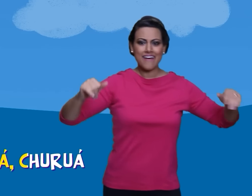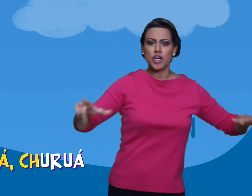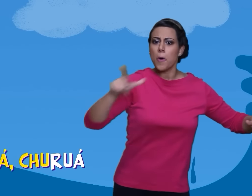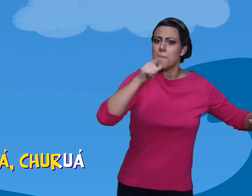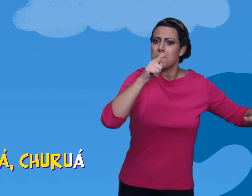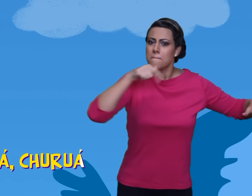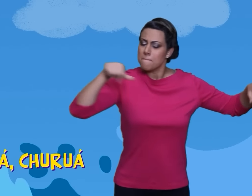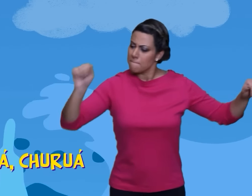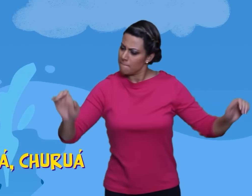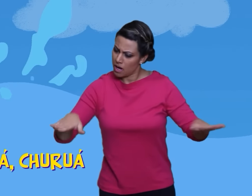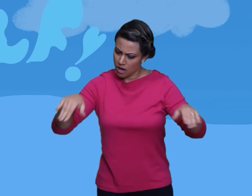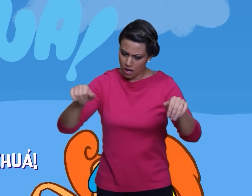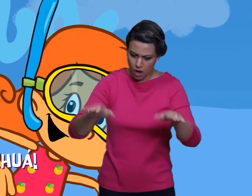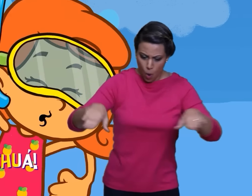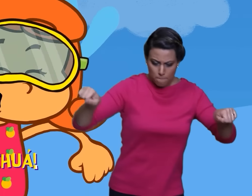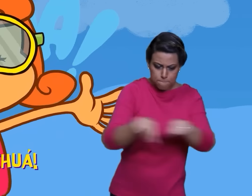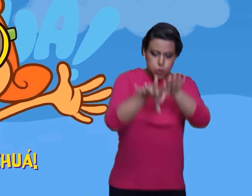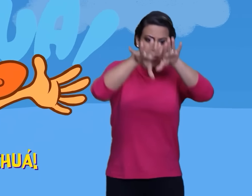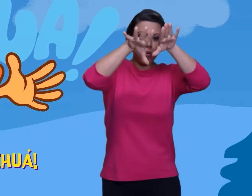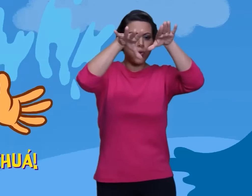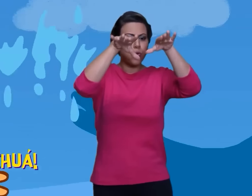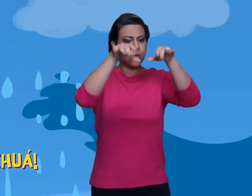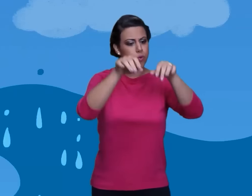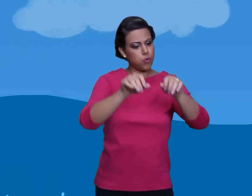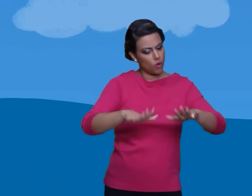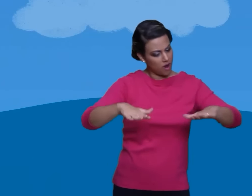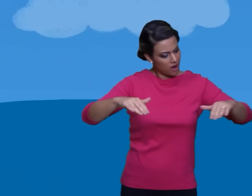churuá, churuá, chuá,